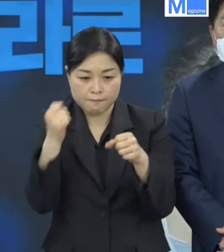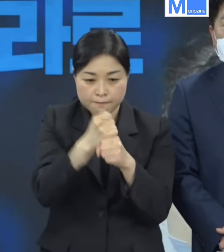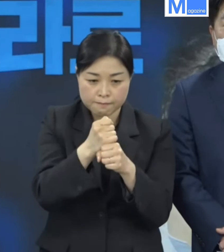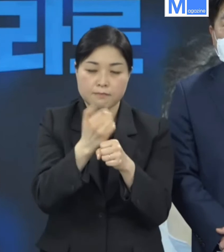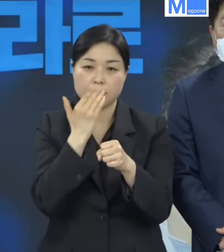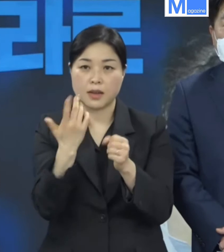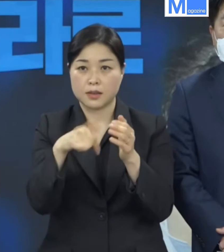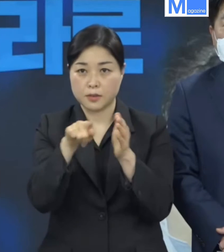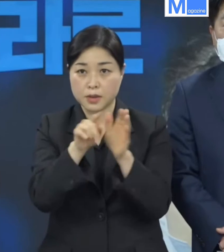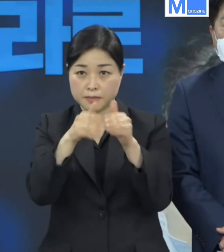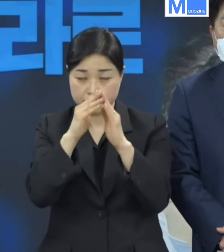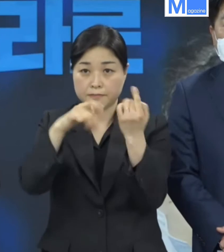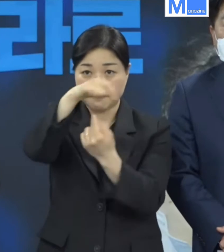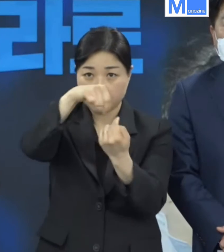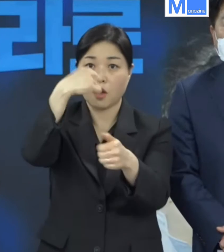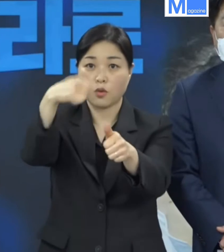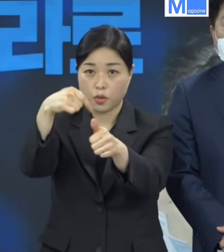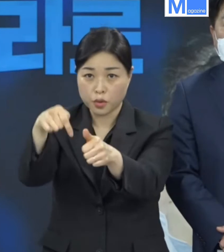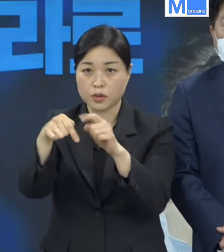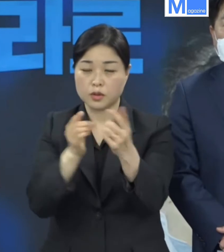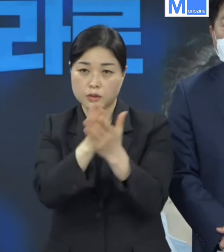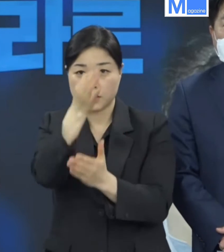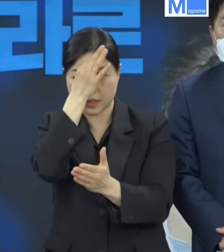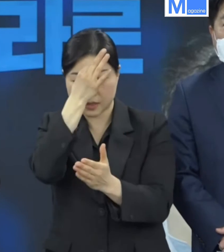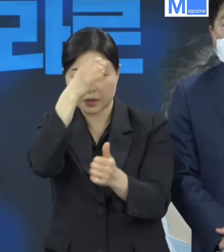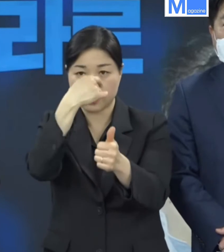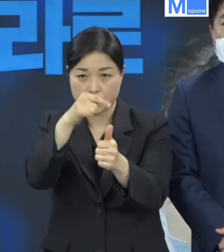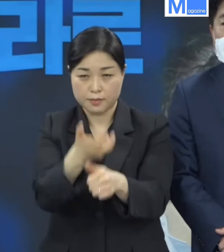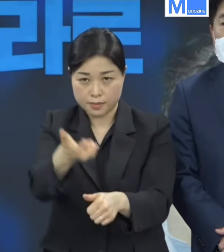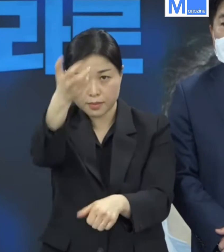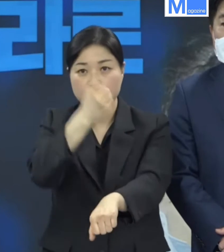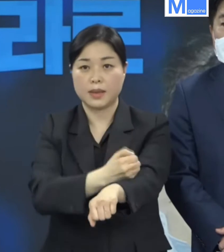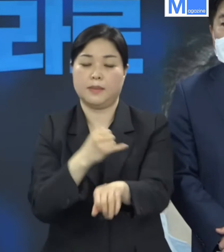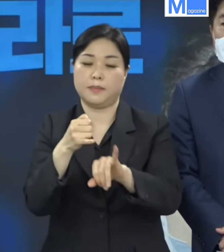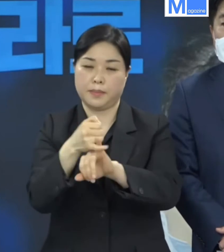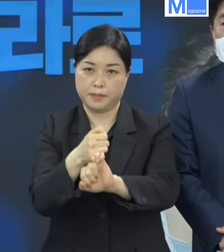같은 지속적인 교육으로 전문성을 높여